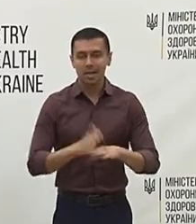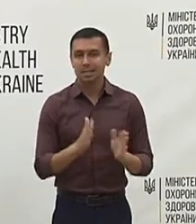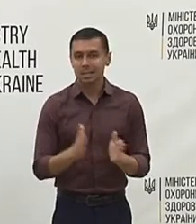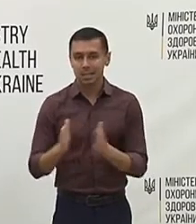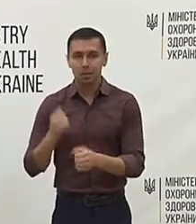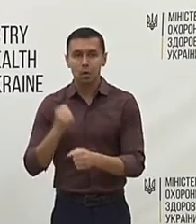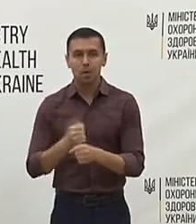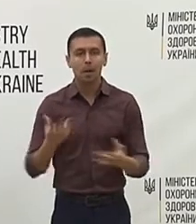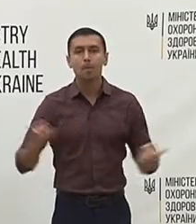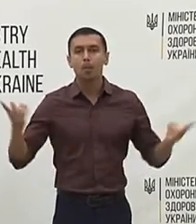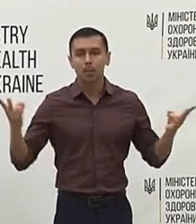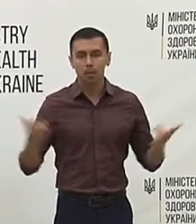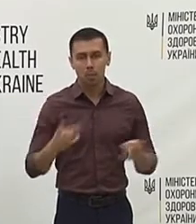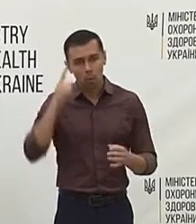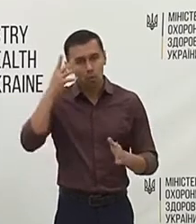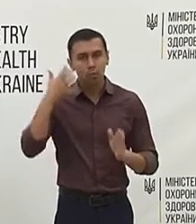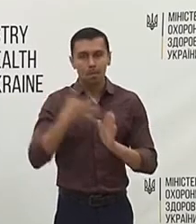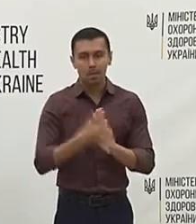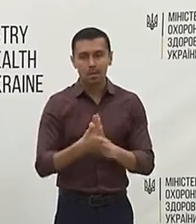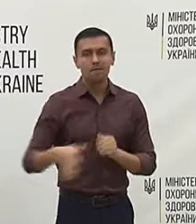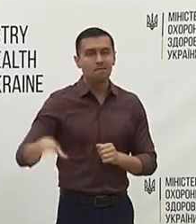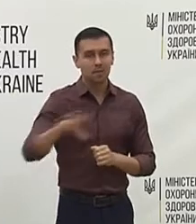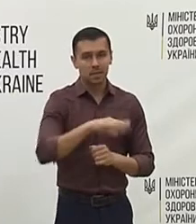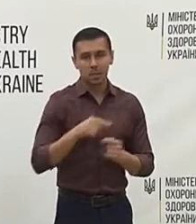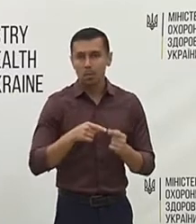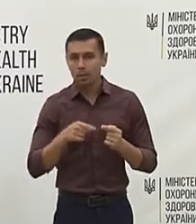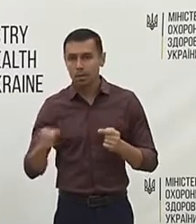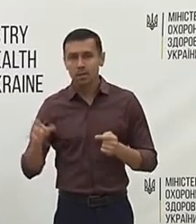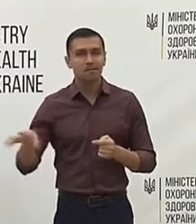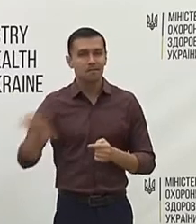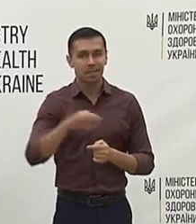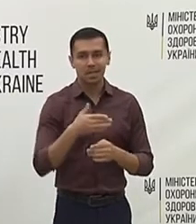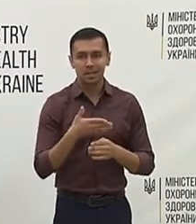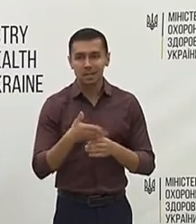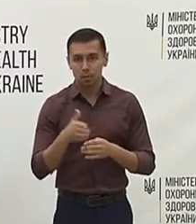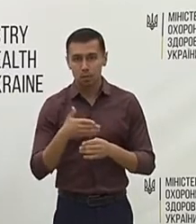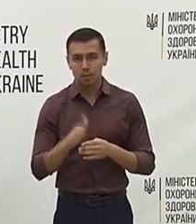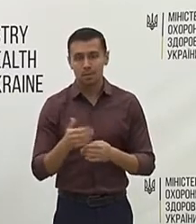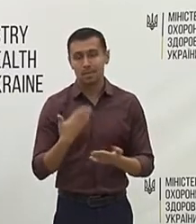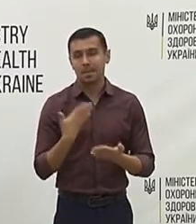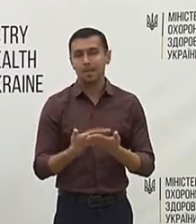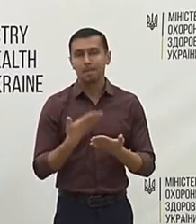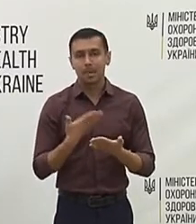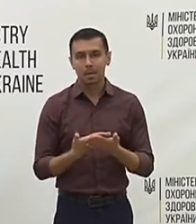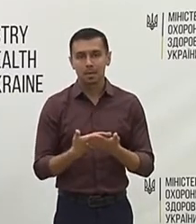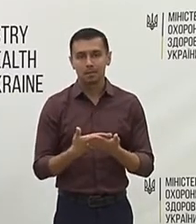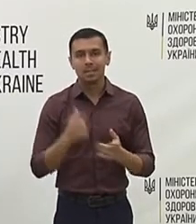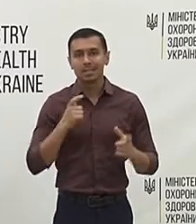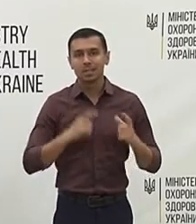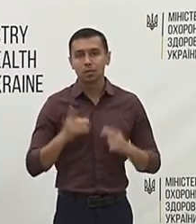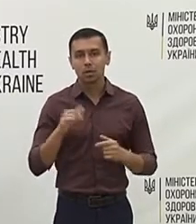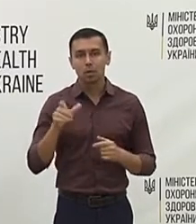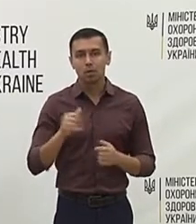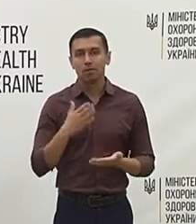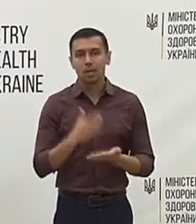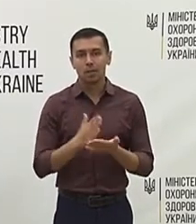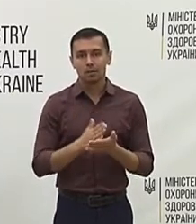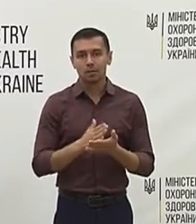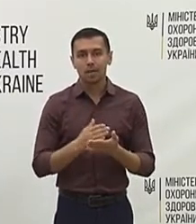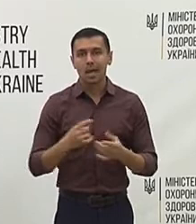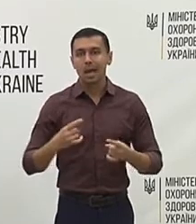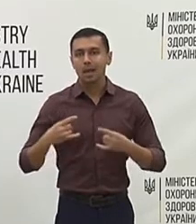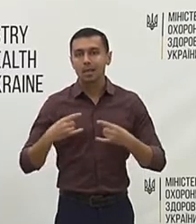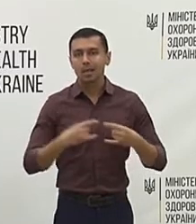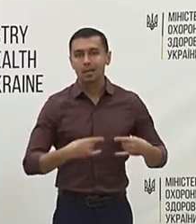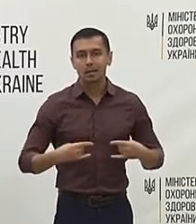системна робота, яка потребує розуміння всіх процесів і всіх складових. Наприклад, в інституті раку наявний рентген